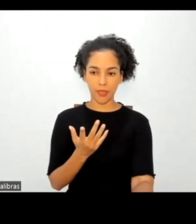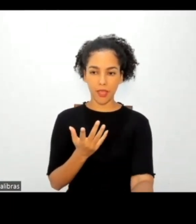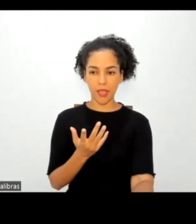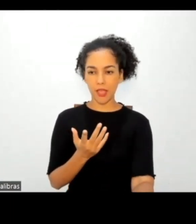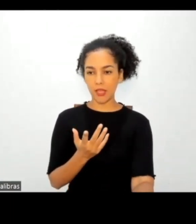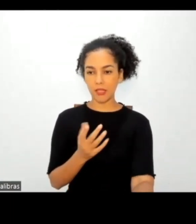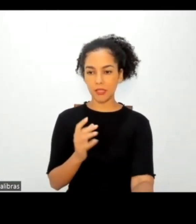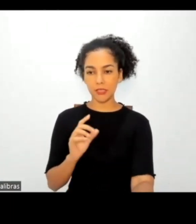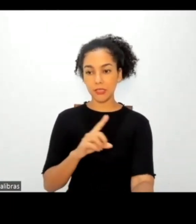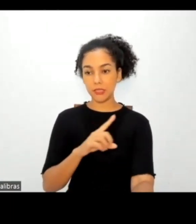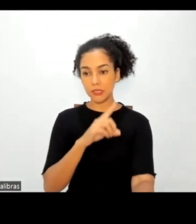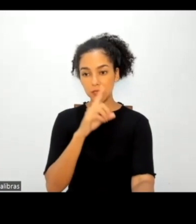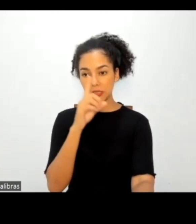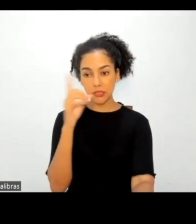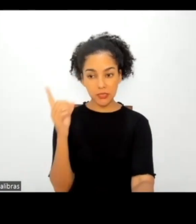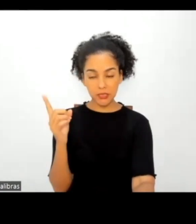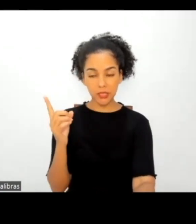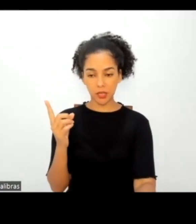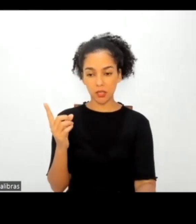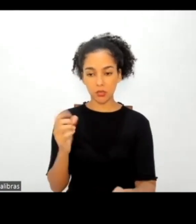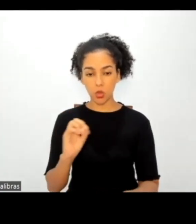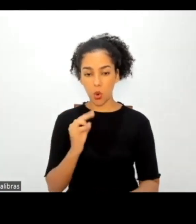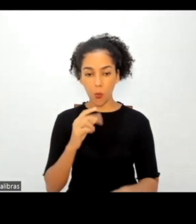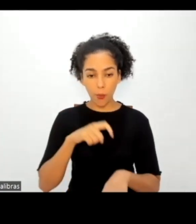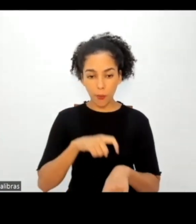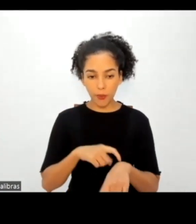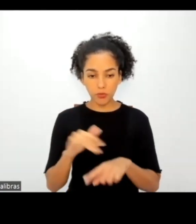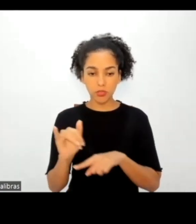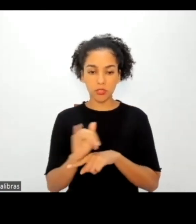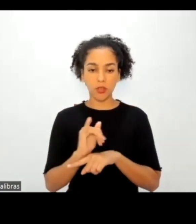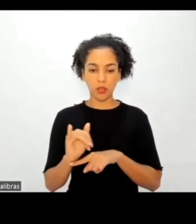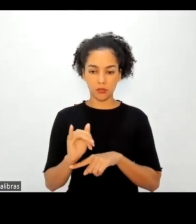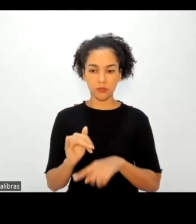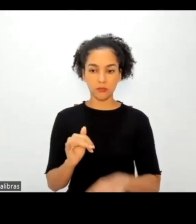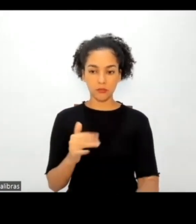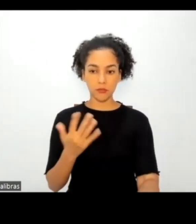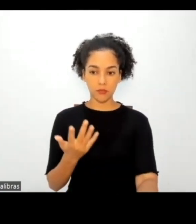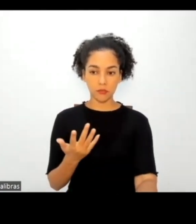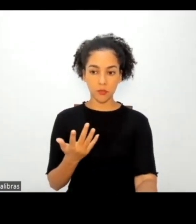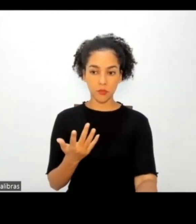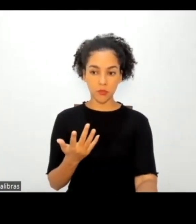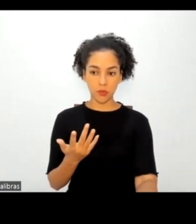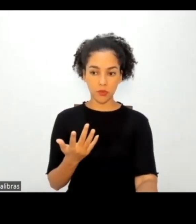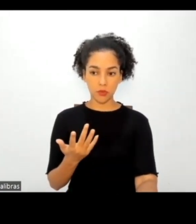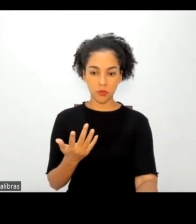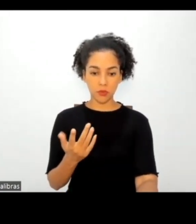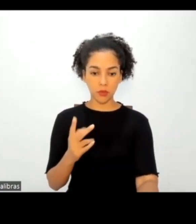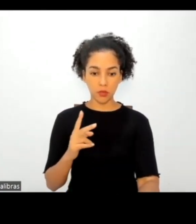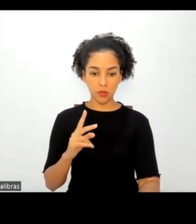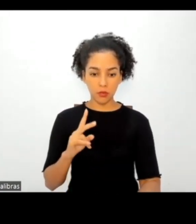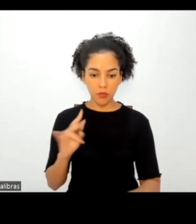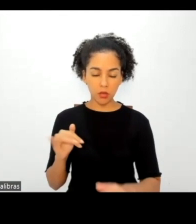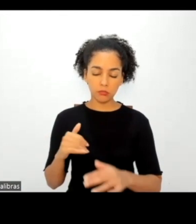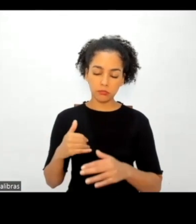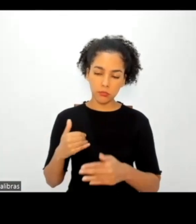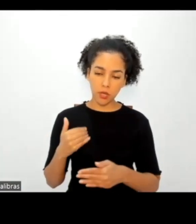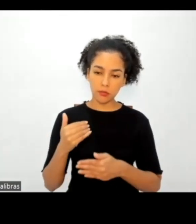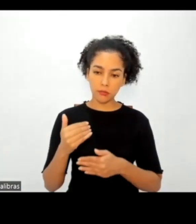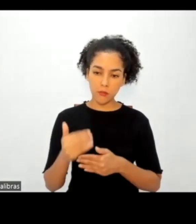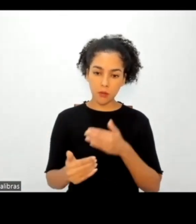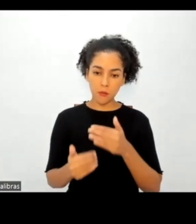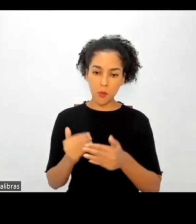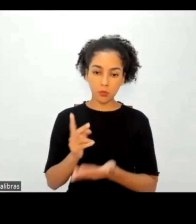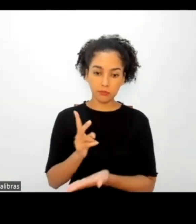né, ou em momentos estratégicos, né, assim, eu acho que o Serviço Brasileiro vem construindo isso, né, de uma forma permanente, né, obviamente que a